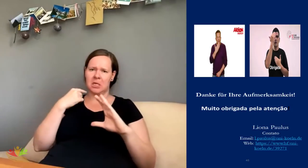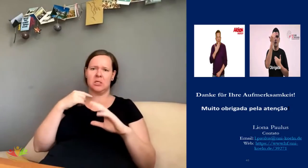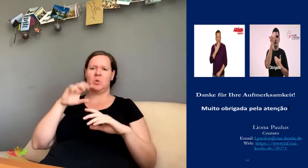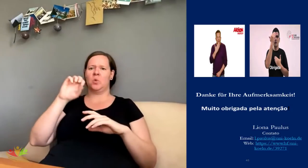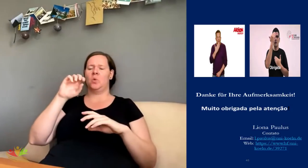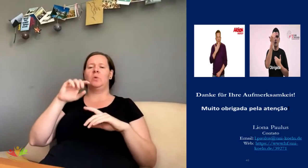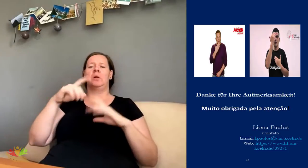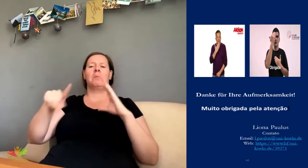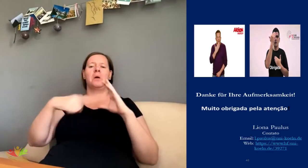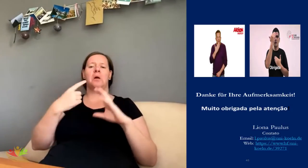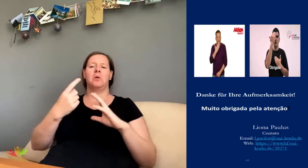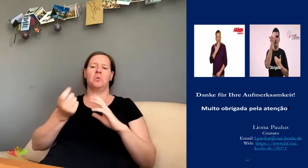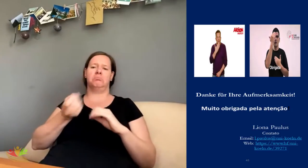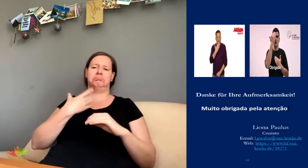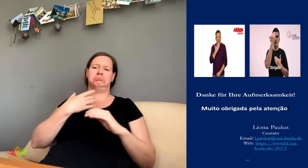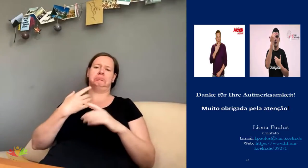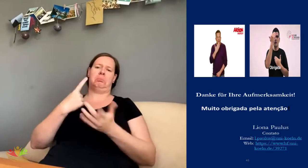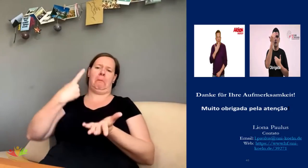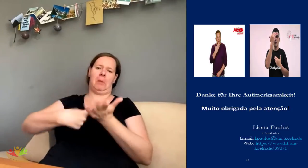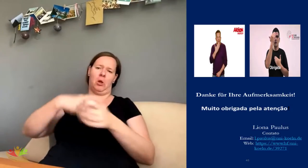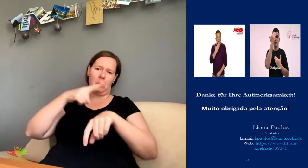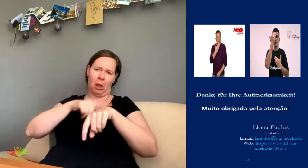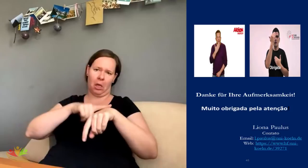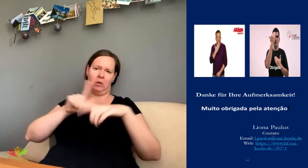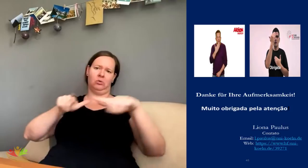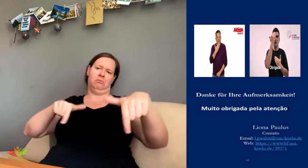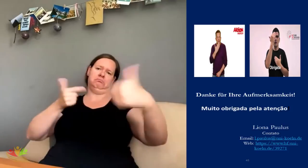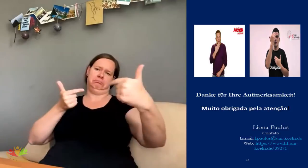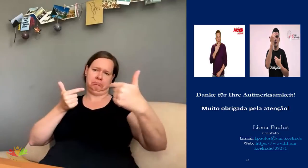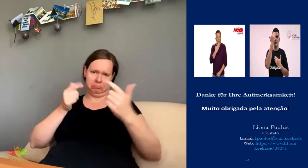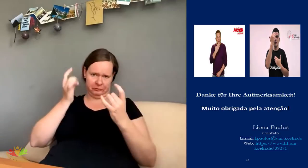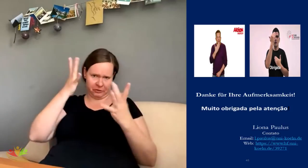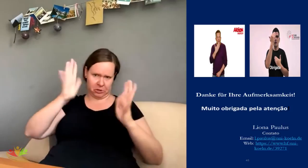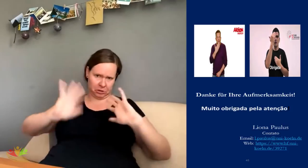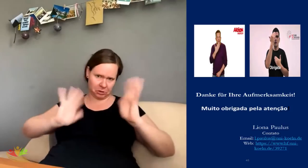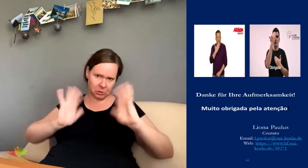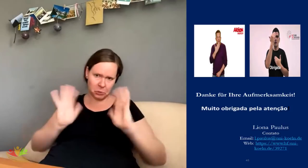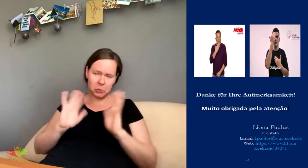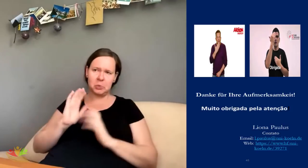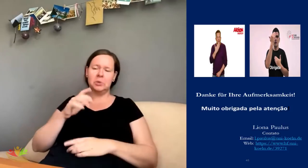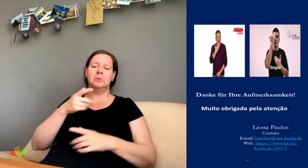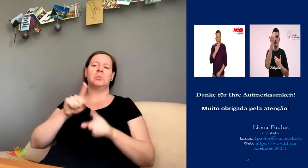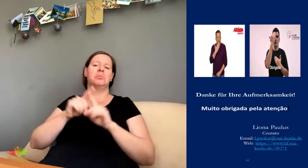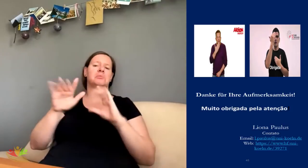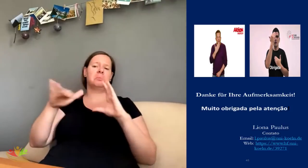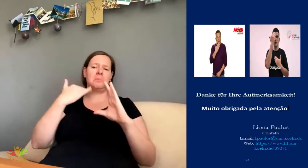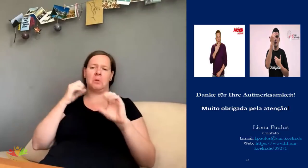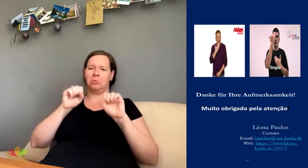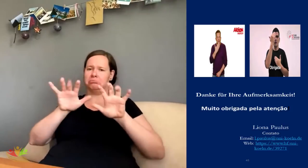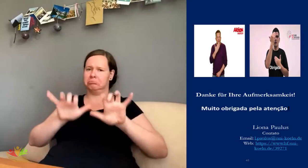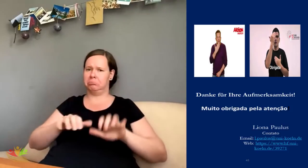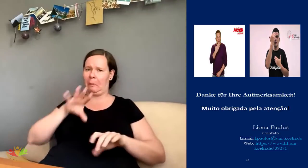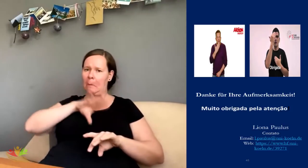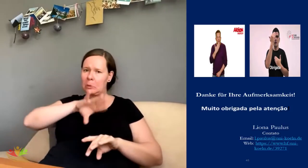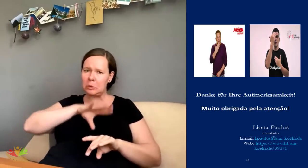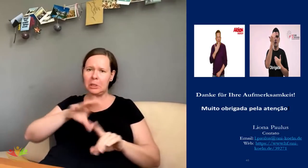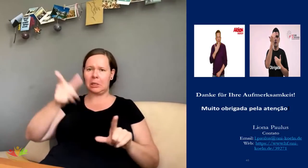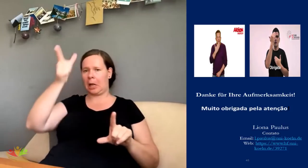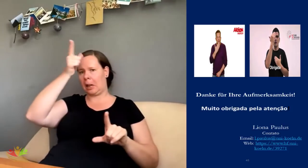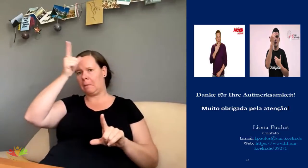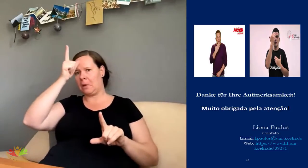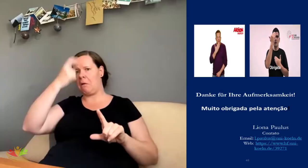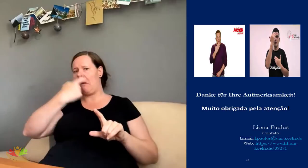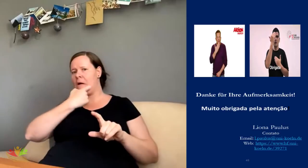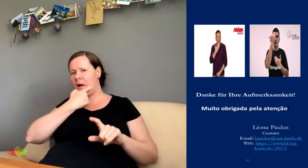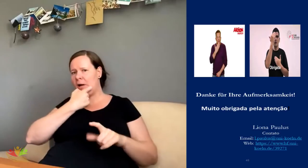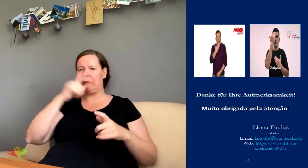a metodologia, eu vou ficar muito feliz. A gente pode combinar, por exemplo, um horário para fazer uma videochamada. Fiquem à